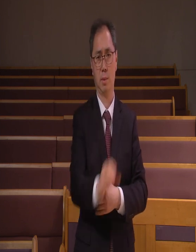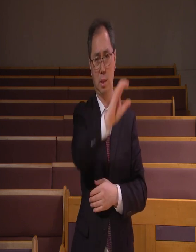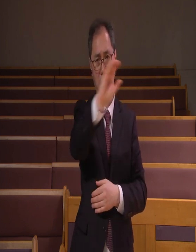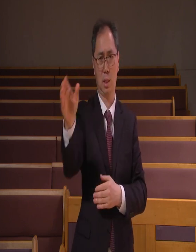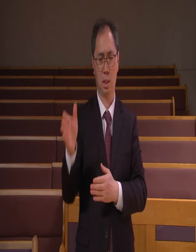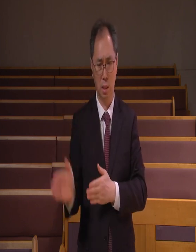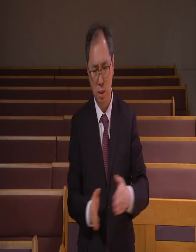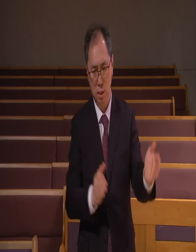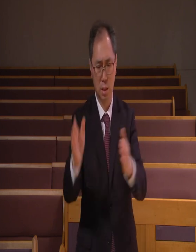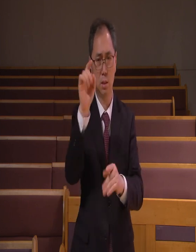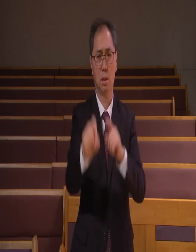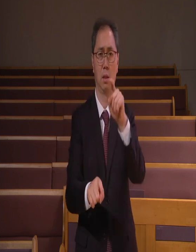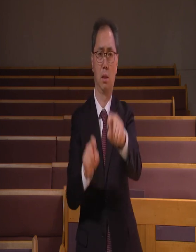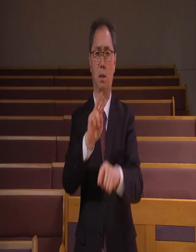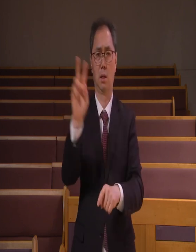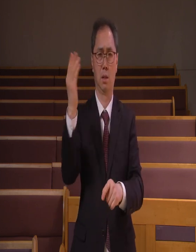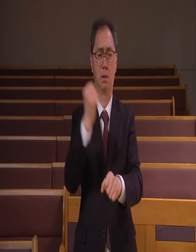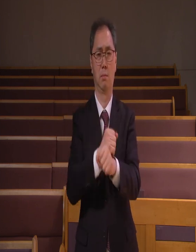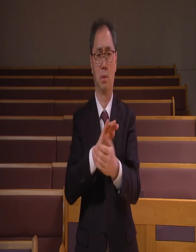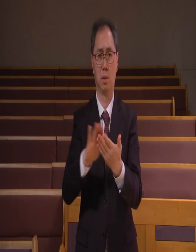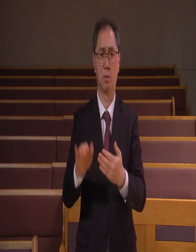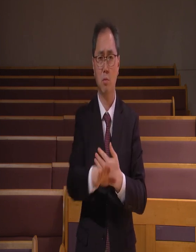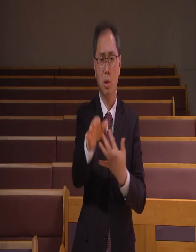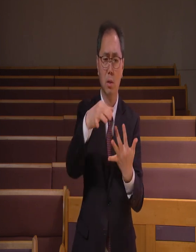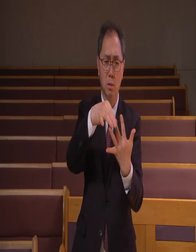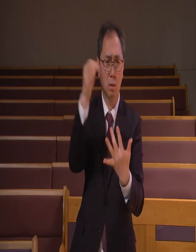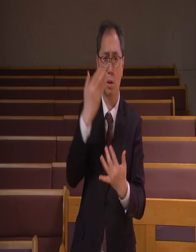우리에게는 선택 상황이 아닙니다.